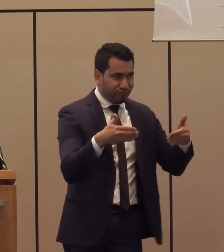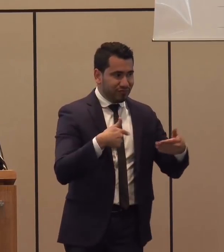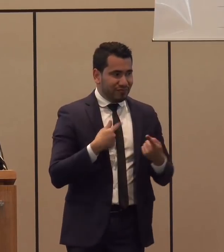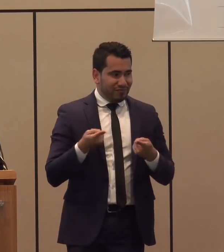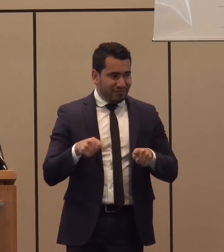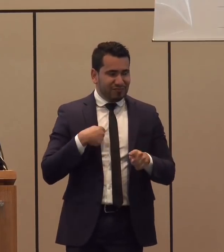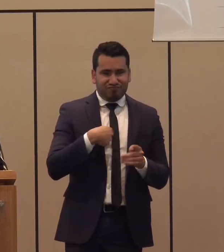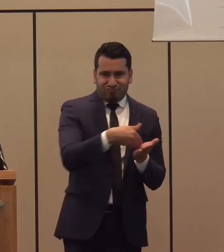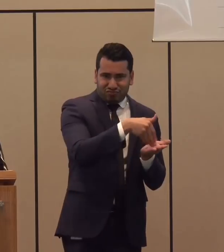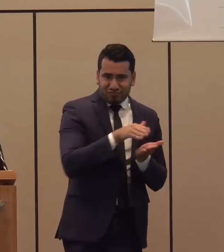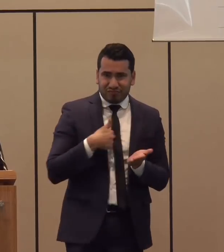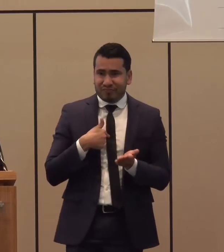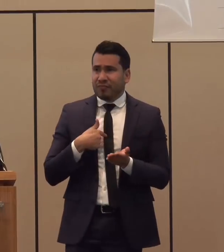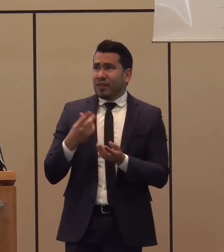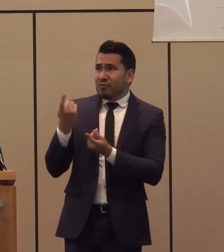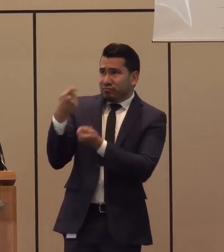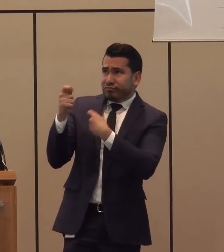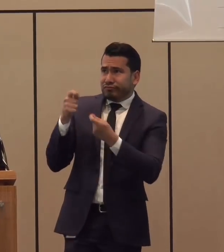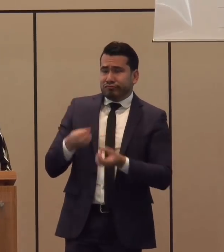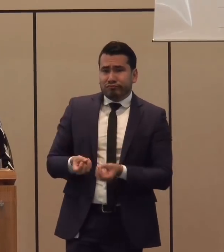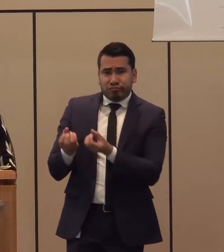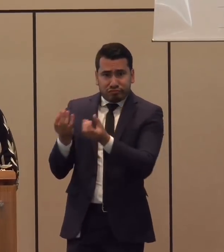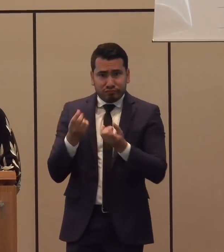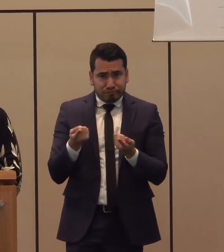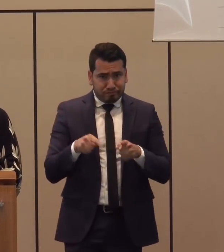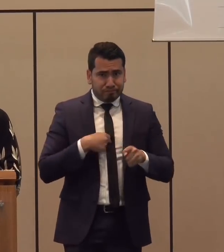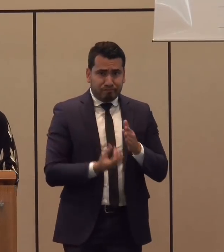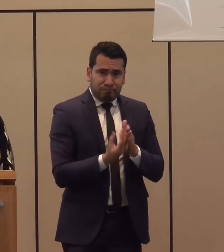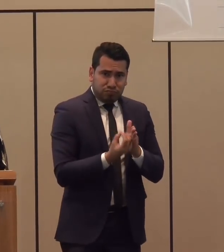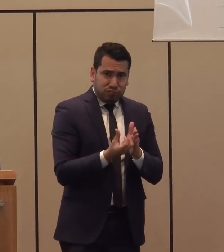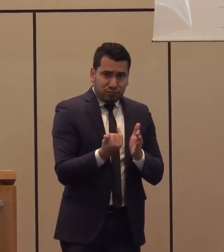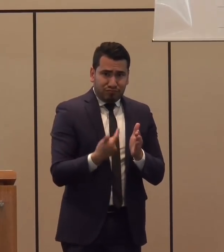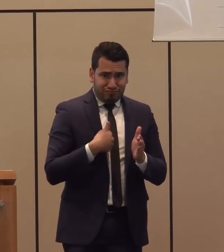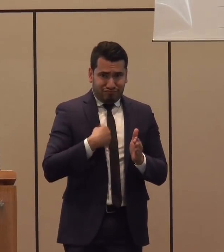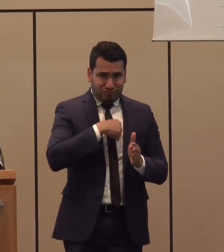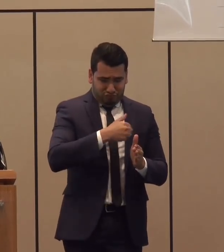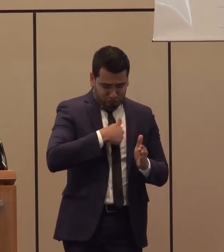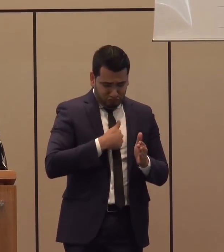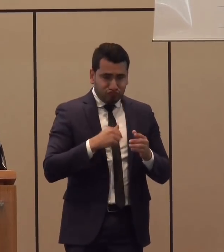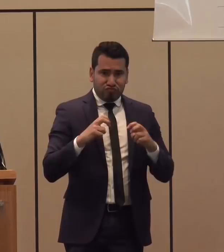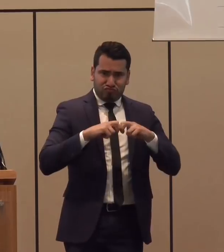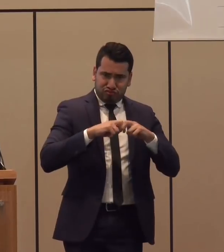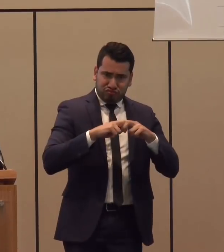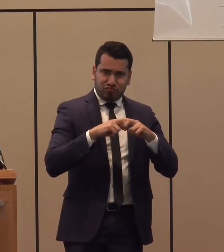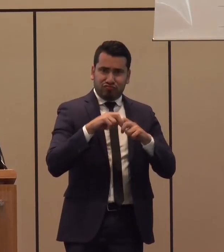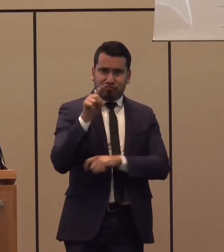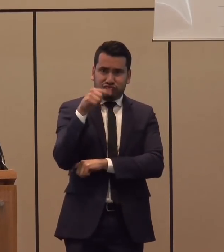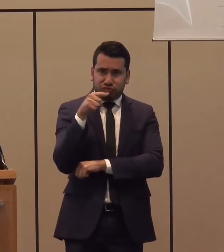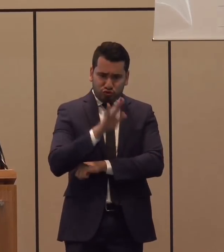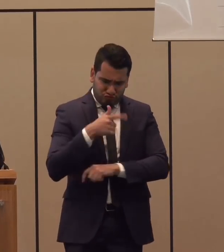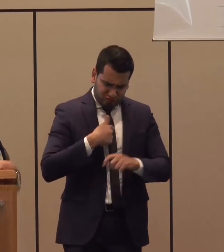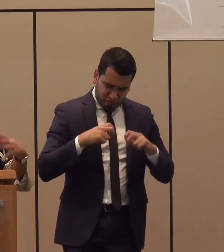ya ante representar el 35 por ciento de los productos que eran no mineros energéticos ya estamos cercanos al